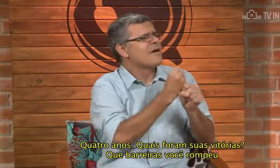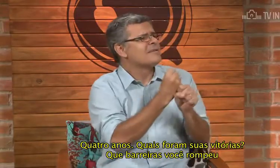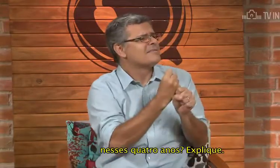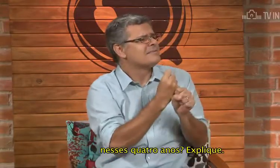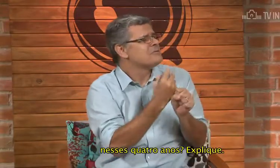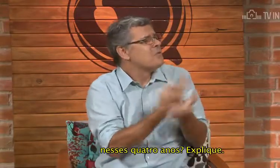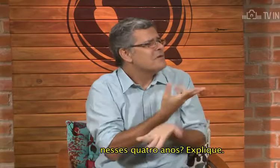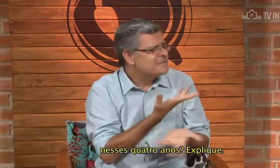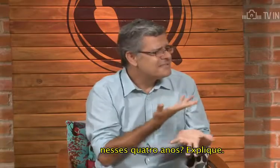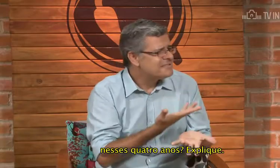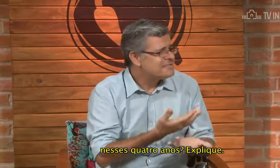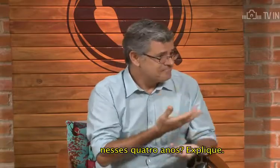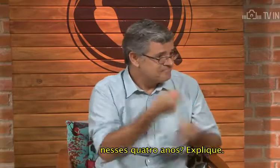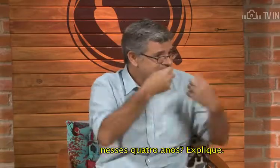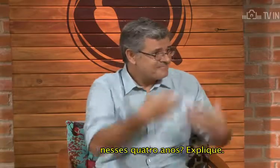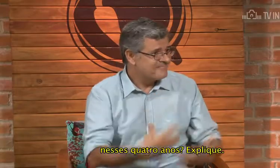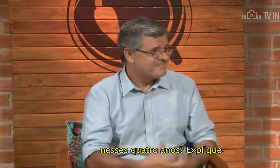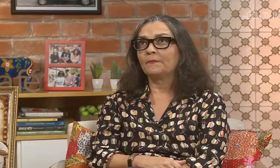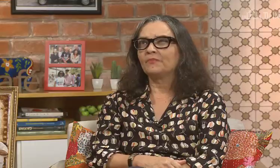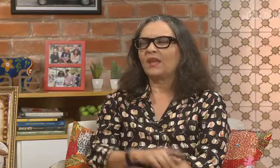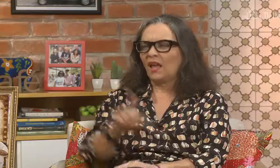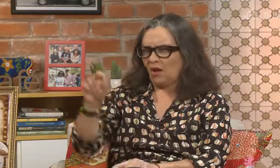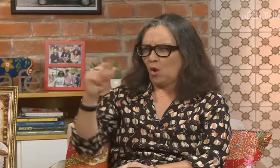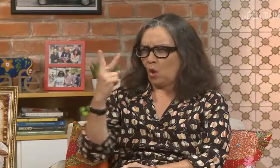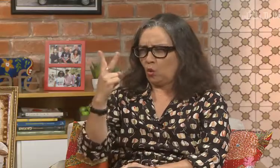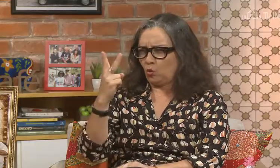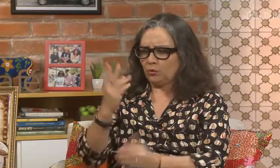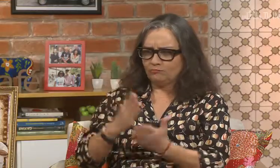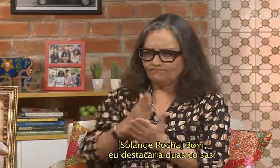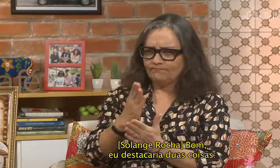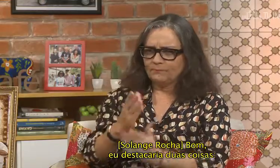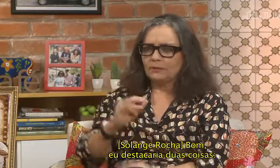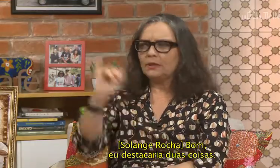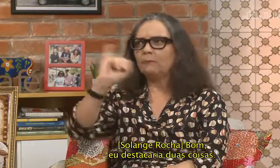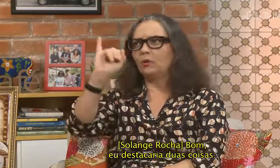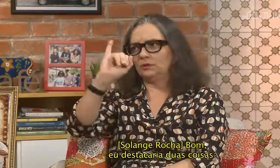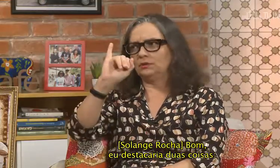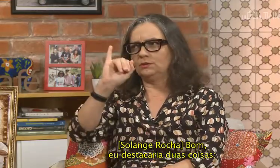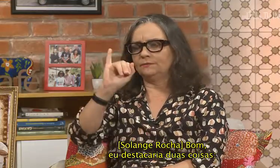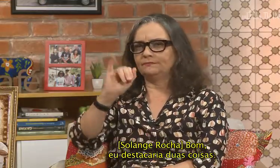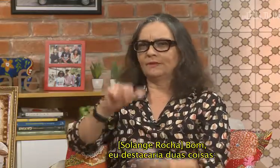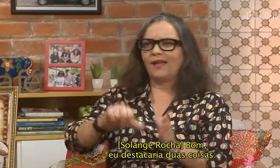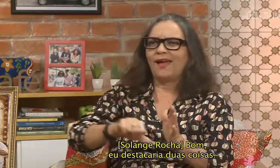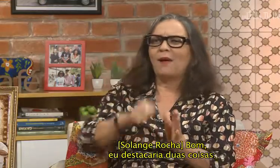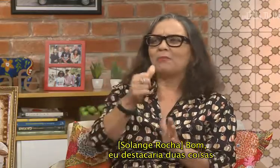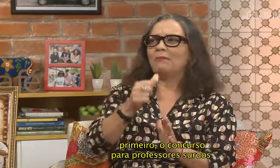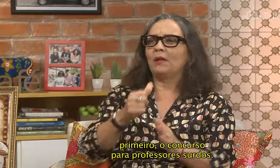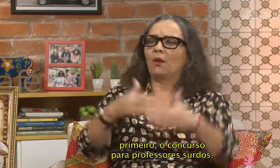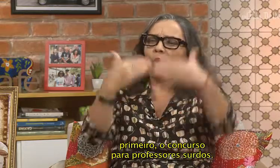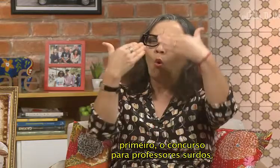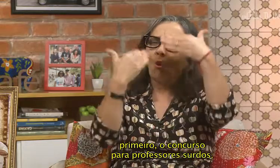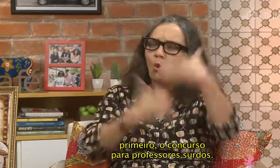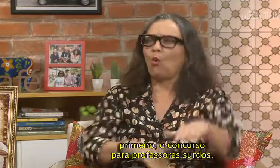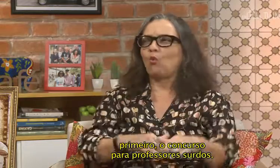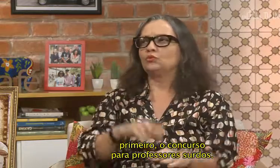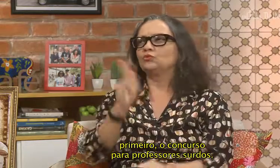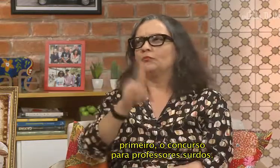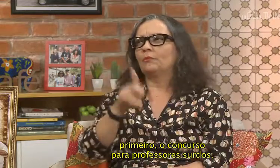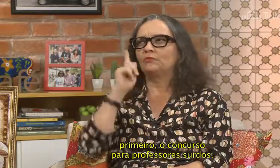rompeu nesses quatro anos? Explique. Bom, eu destacaria duas coisas. Primeiro, o